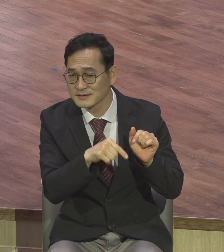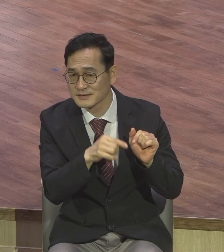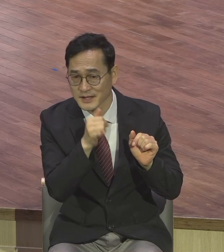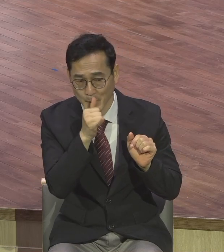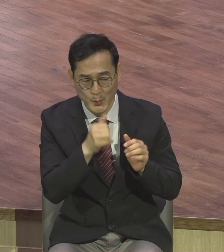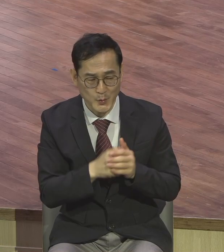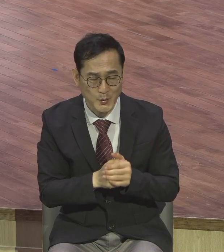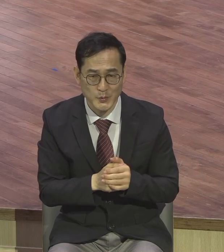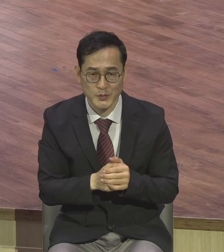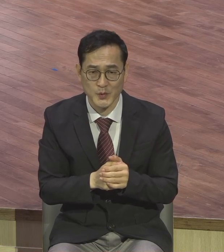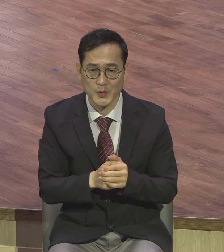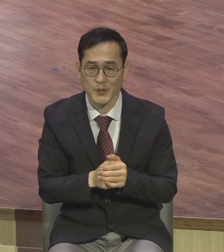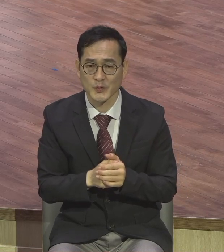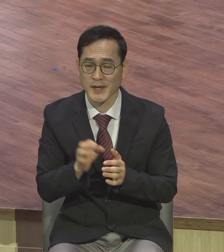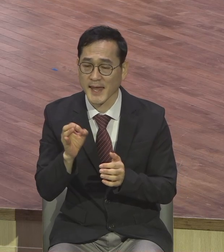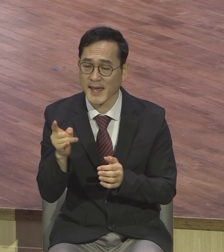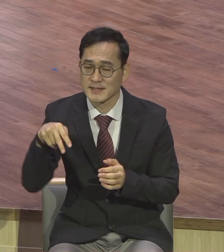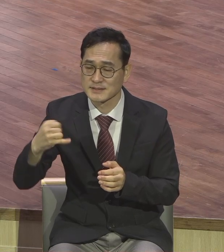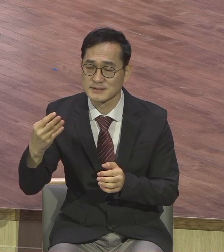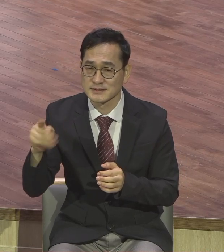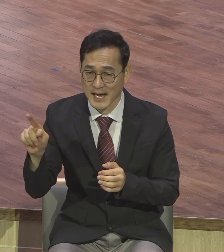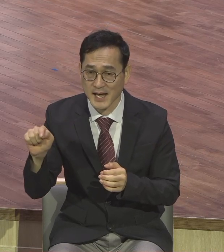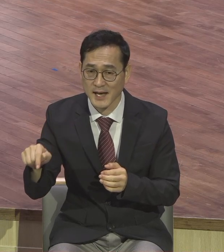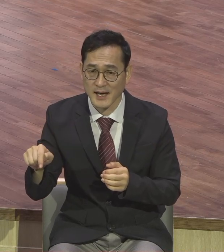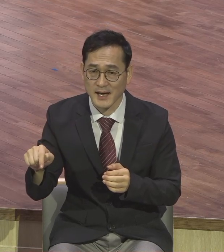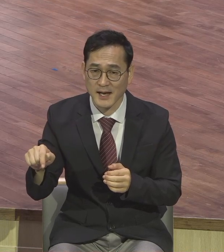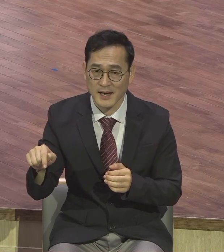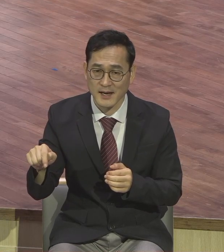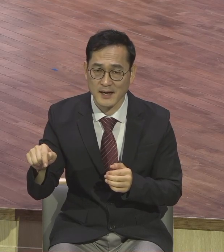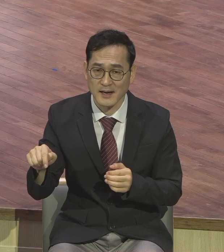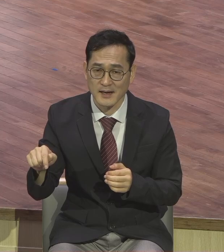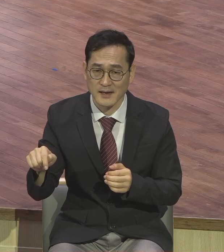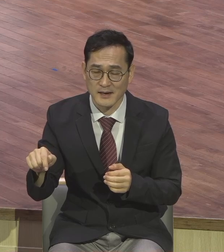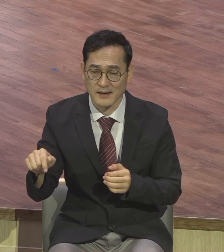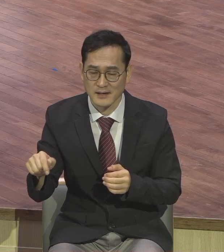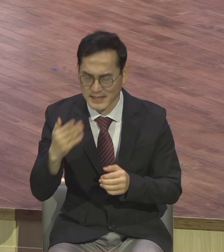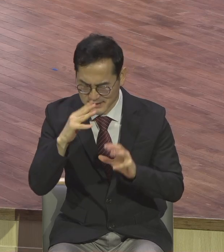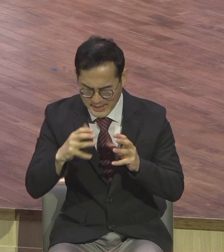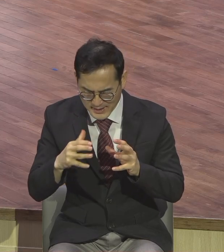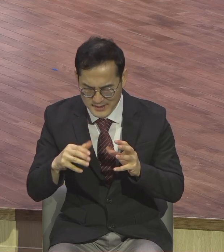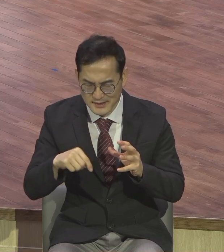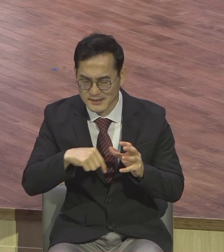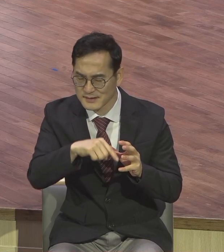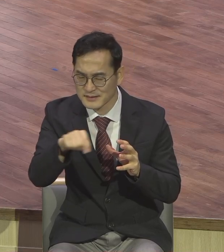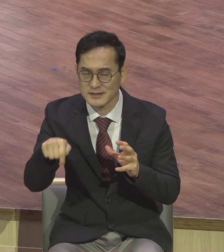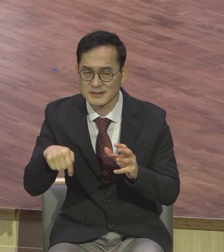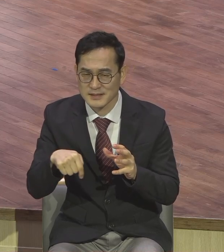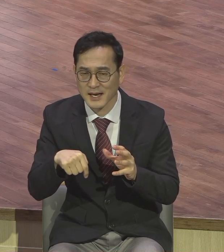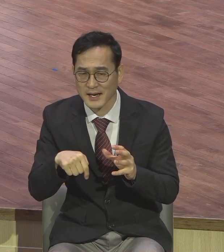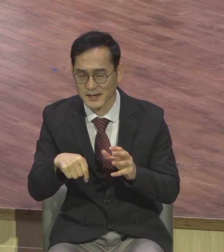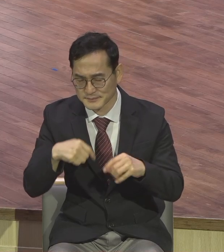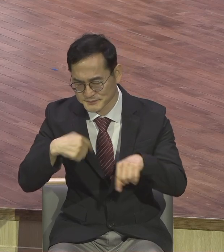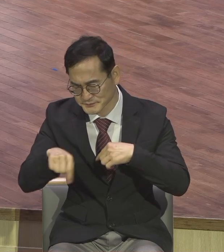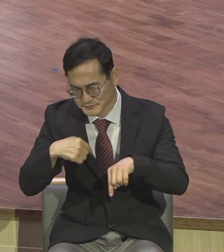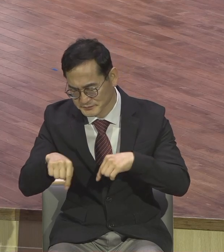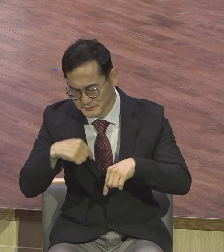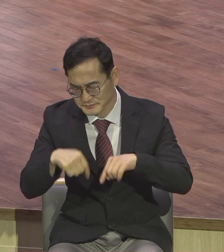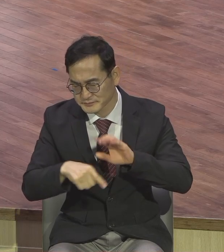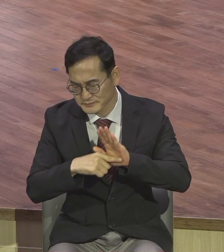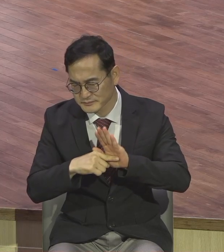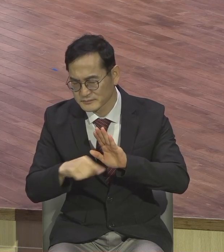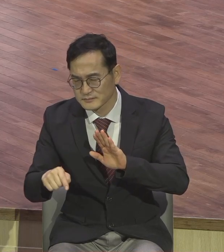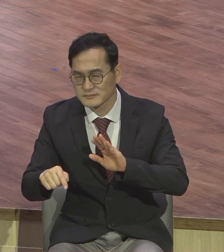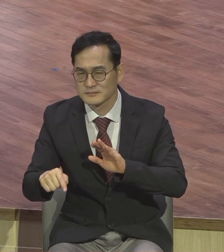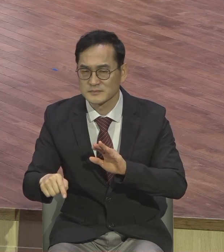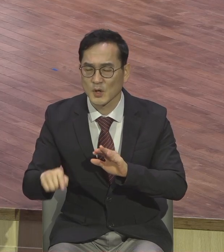학사 에스라를 예루살렘으로 그렇게 가도록 허락하신 아닥사스다 왕, 에스더를